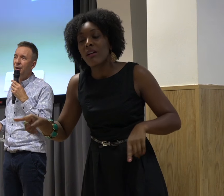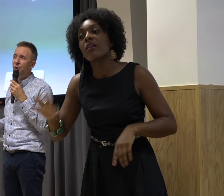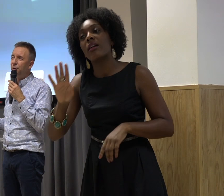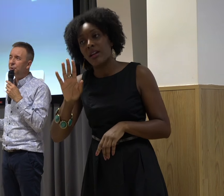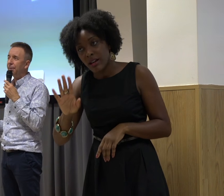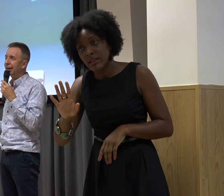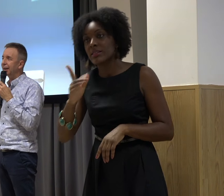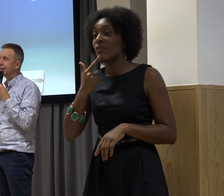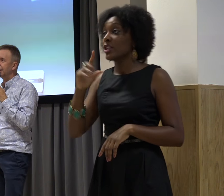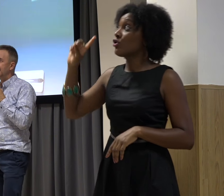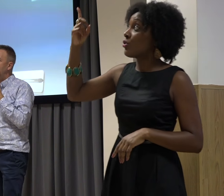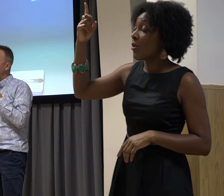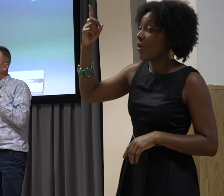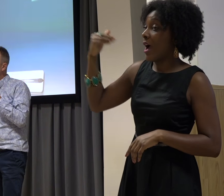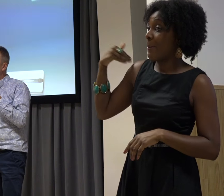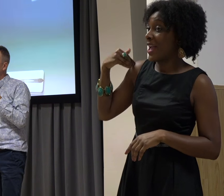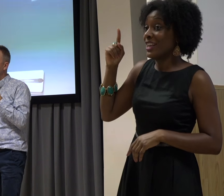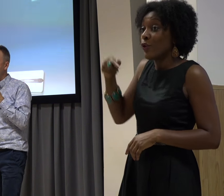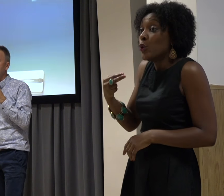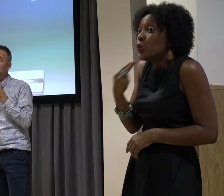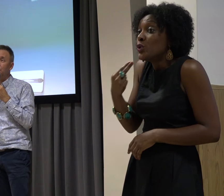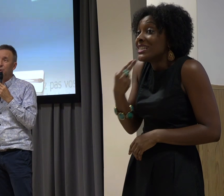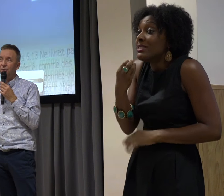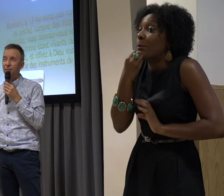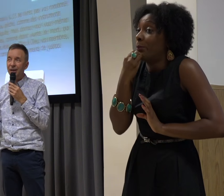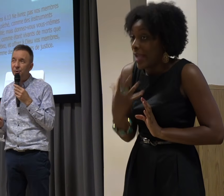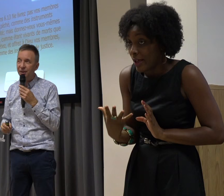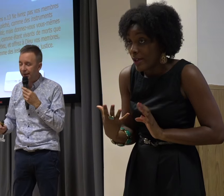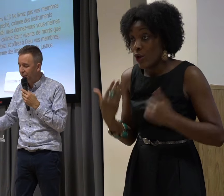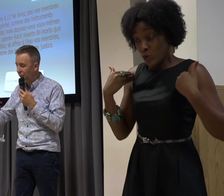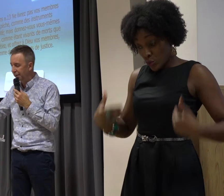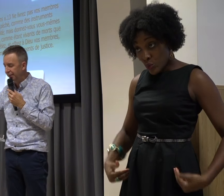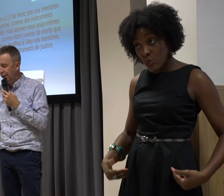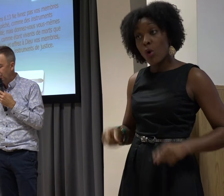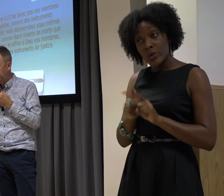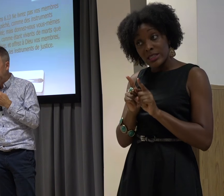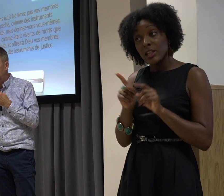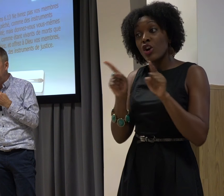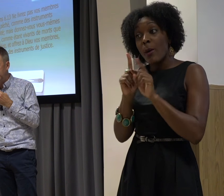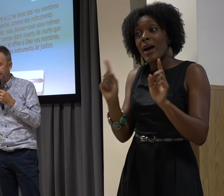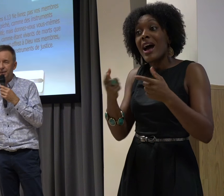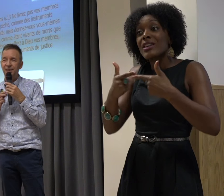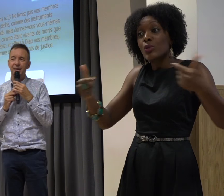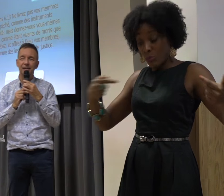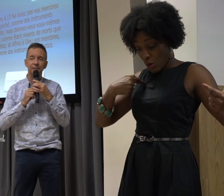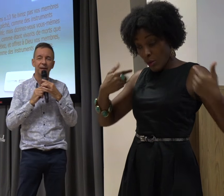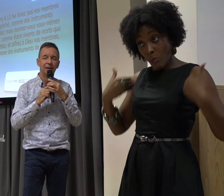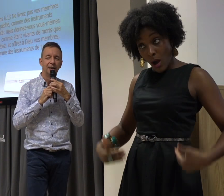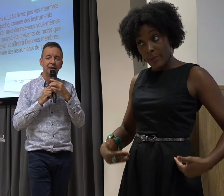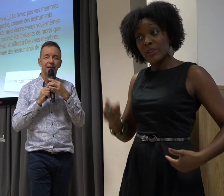que Dieu nous appelle à utiliser les instruments que nous sommes. Et il nous dit ça dans Romains, au chapitre 6 et au verset